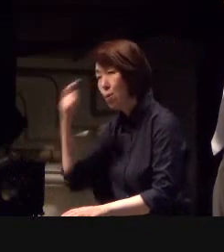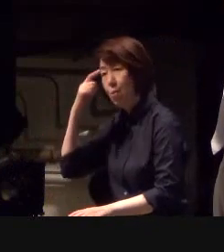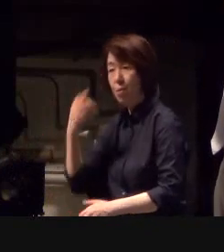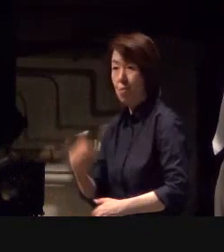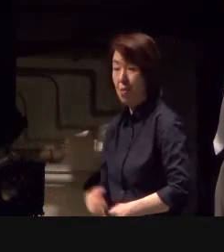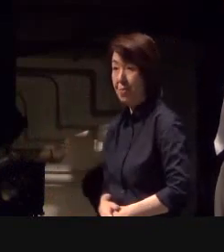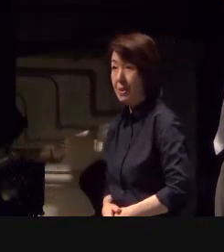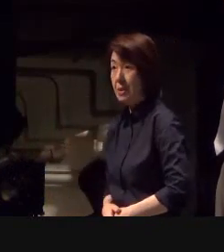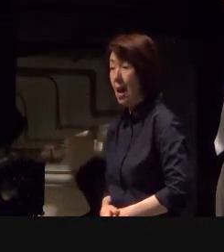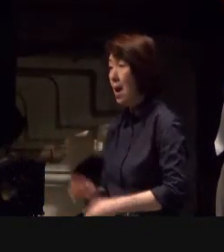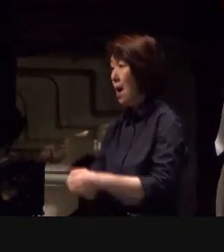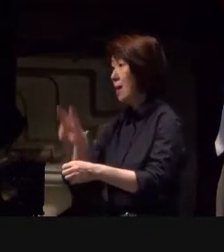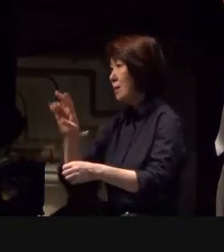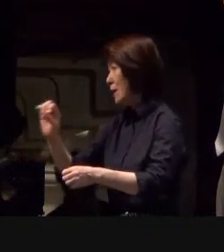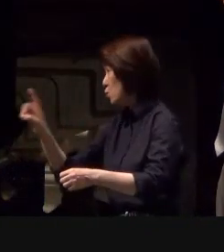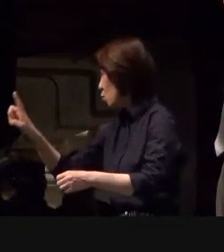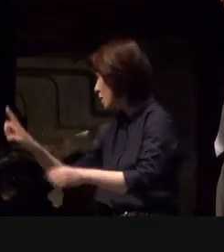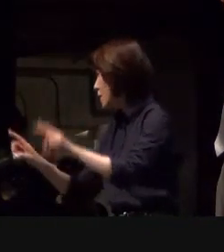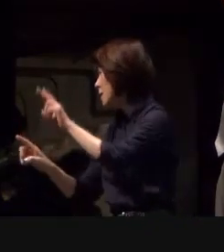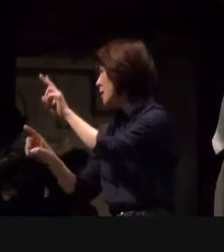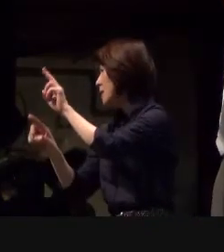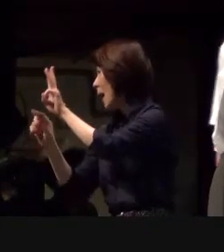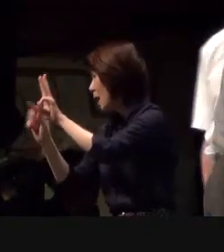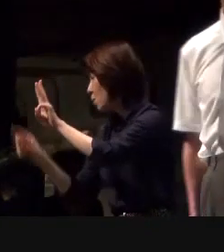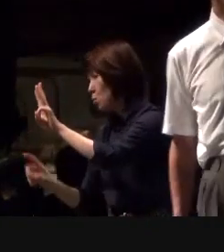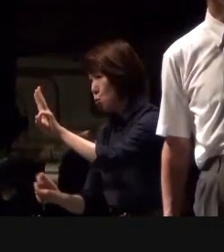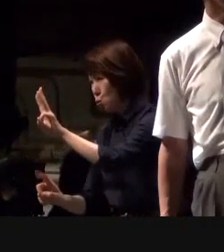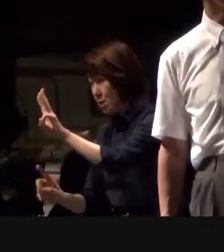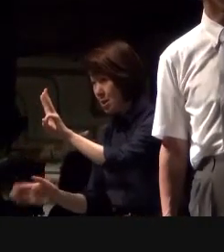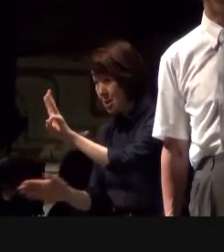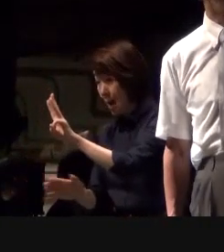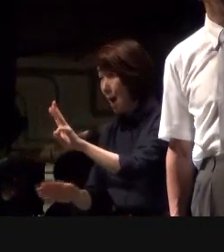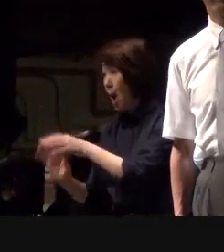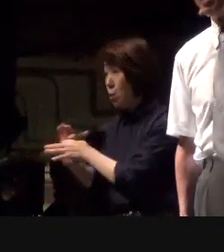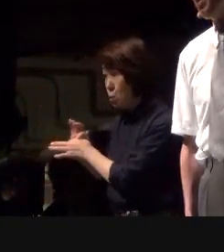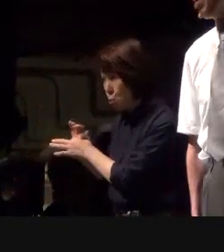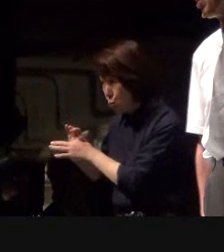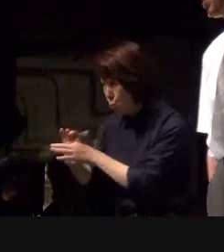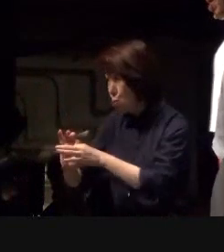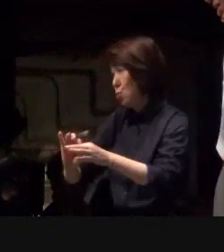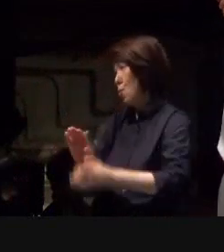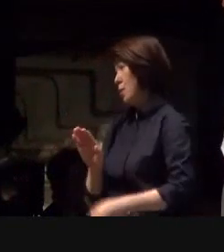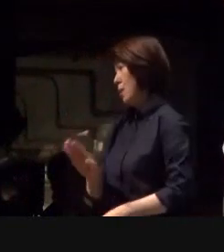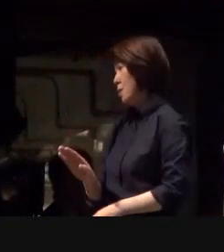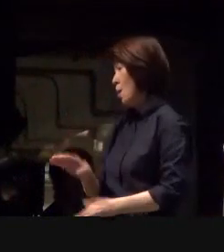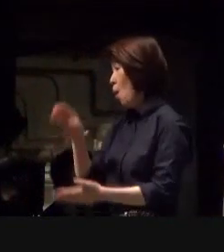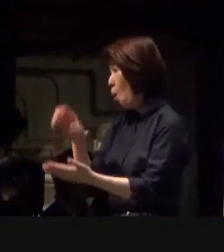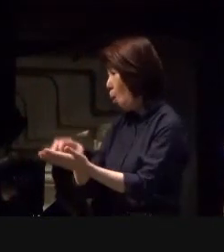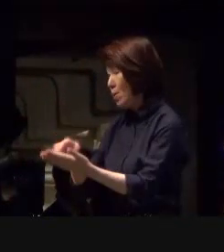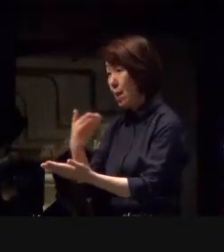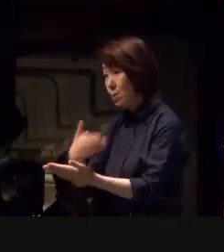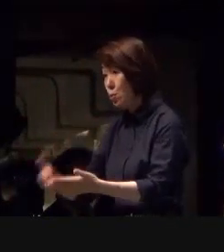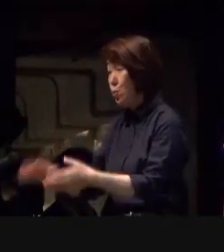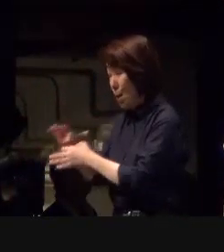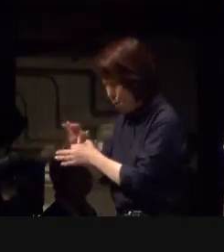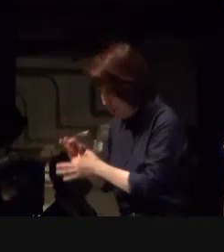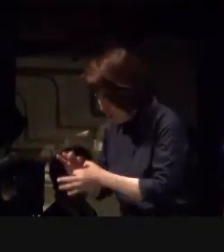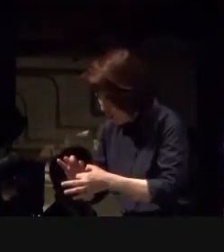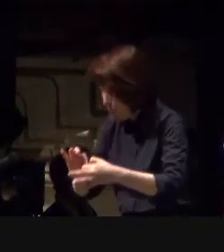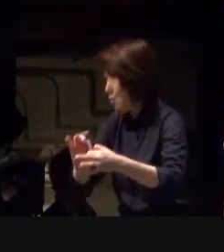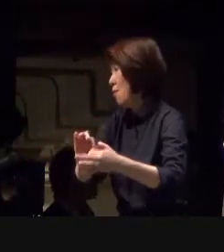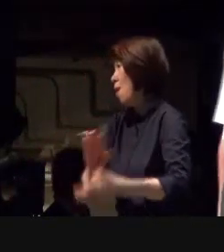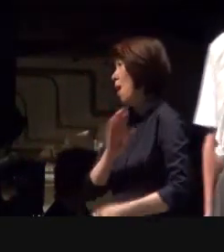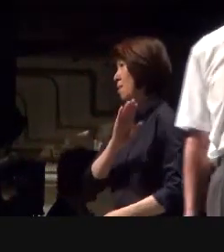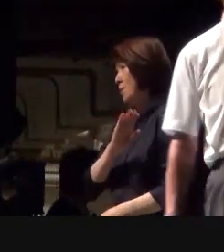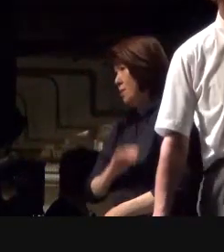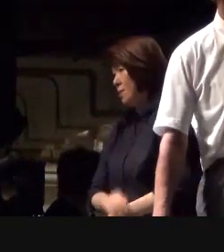ました。2011年3月11日からずっと汚染水は流れ出ていたのです